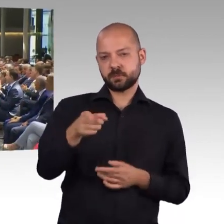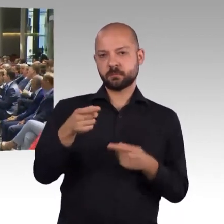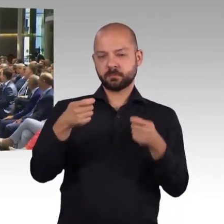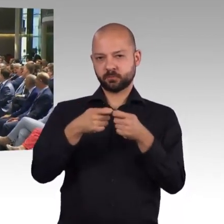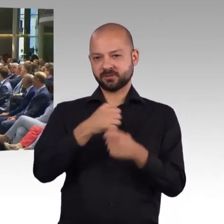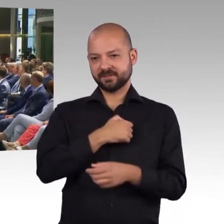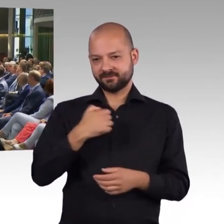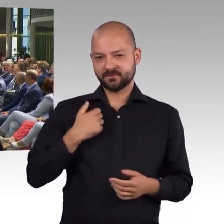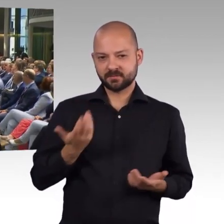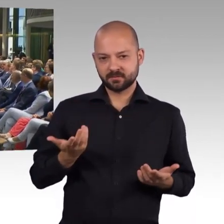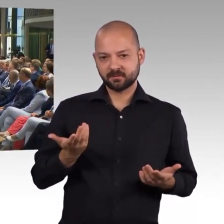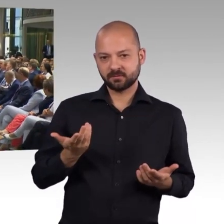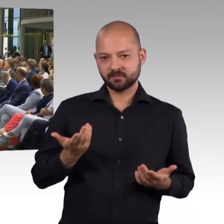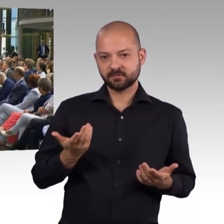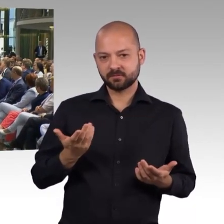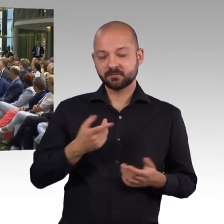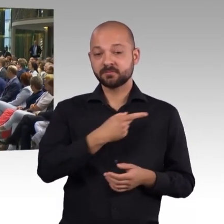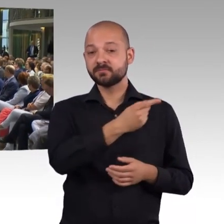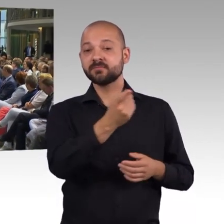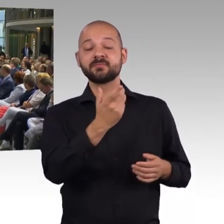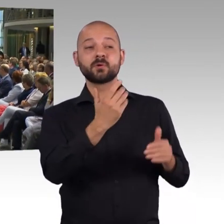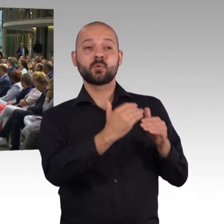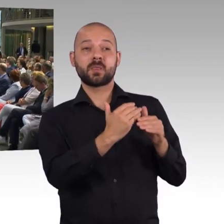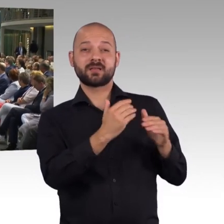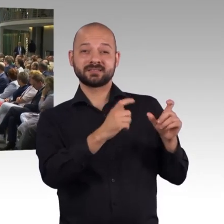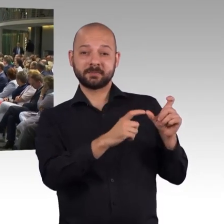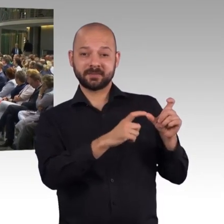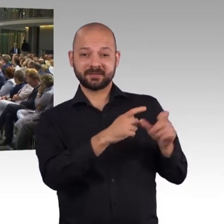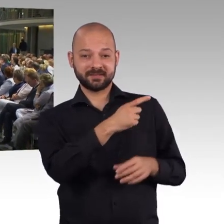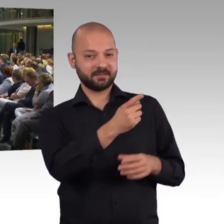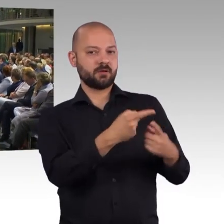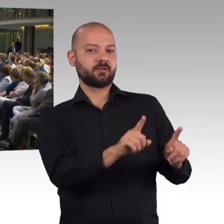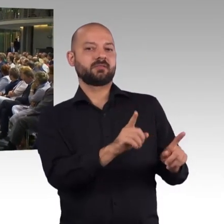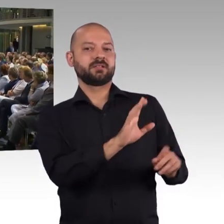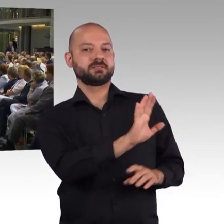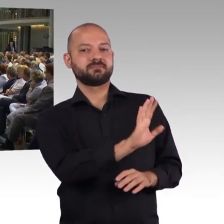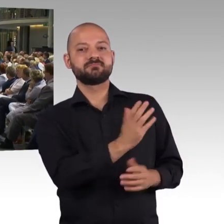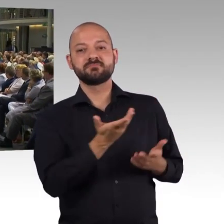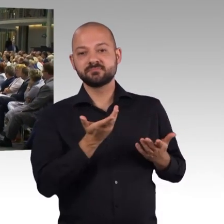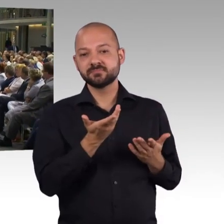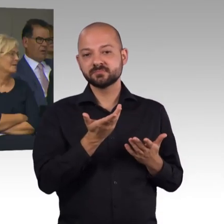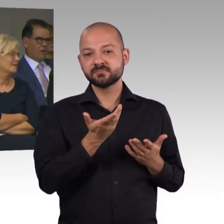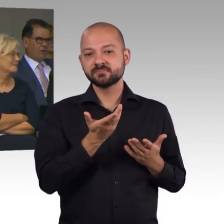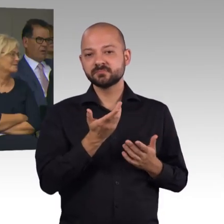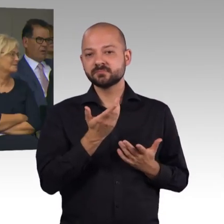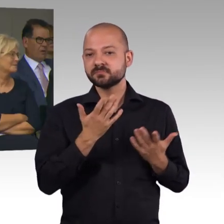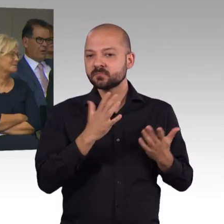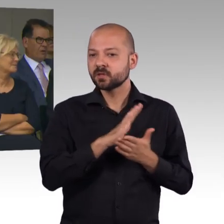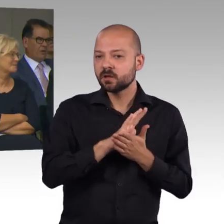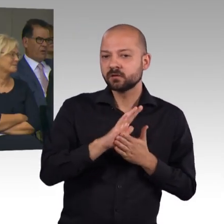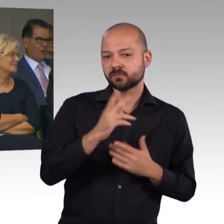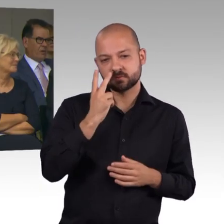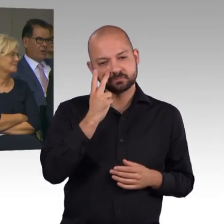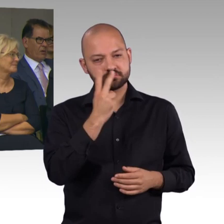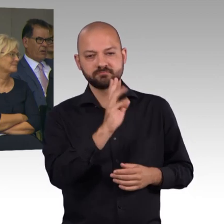Und Frau Bundesministerin, ich gratuliere Ihnen recht herzlich zu Ihrem Amt. Deutsche Verteidigungsministerin zu sein, ist jetzt